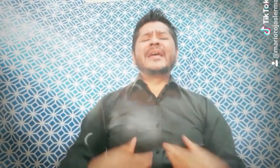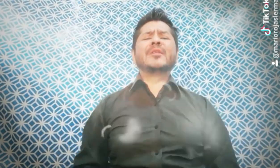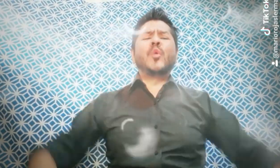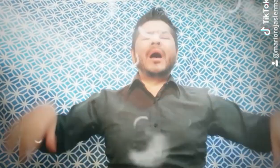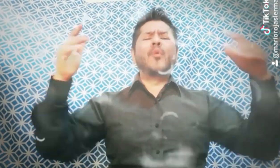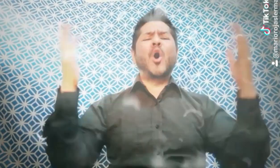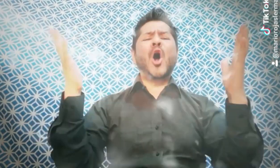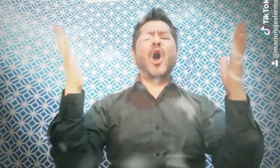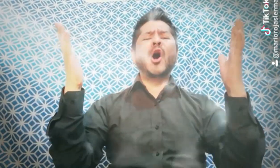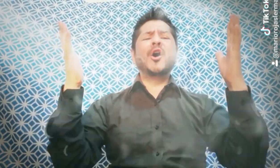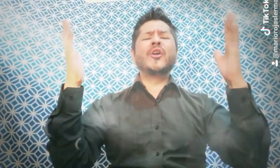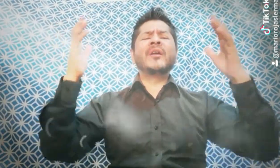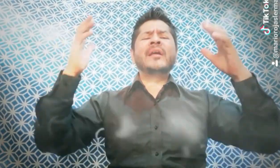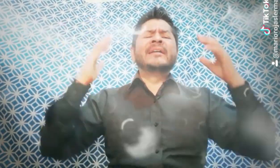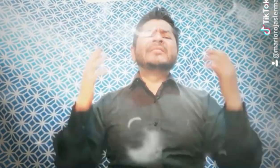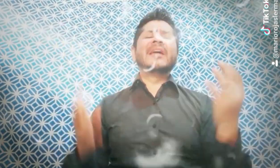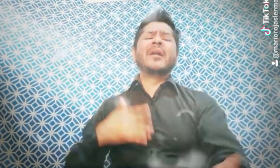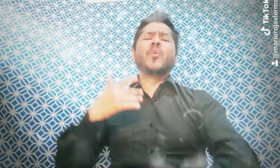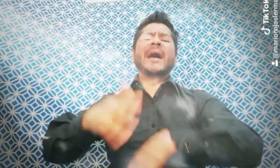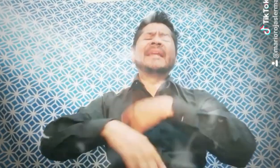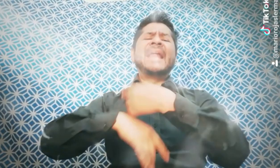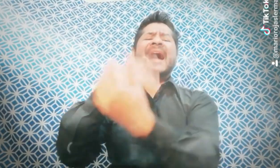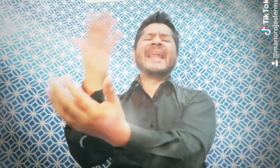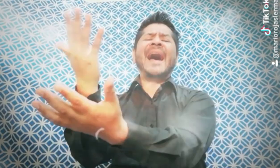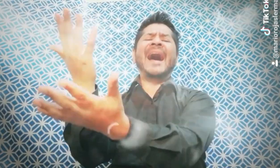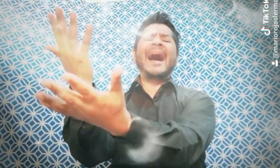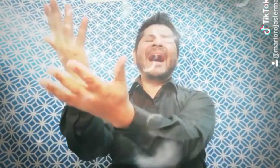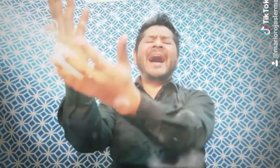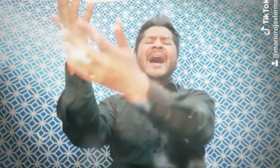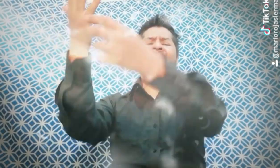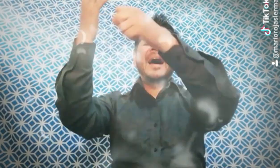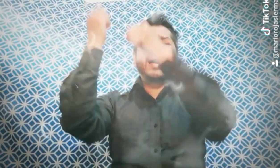tu amor ya no hay nada.